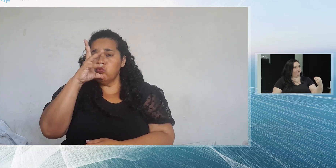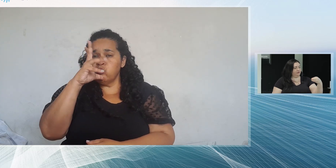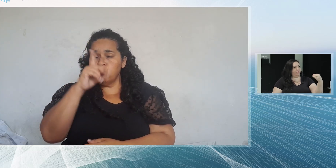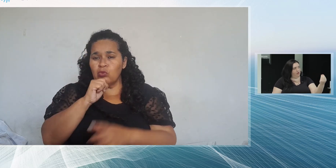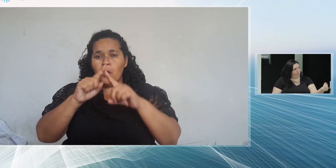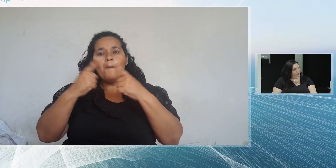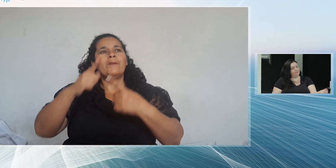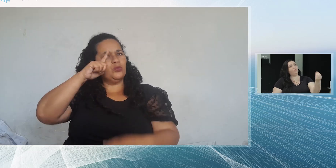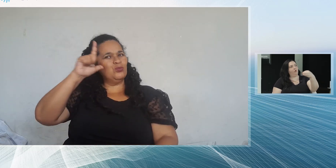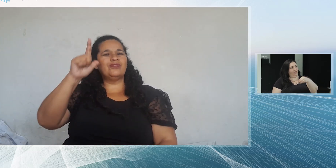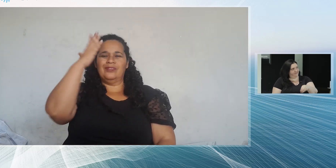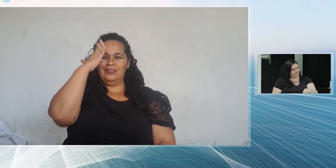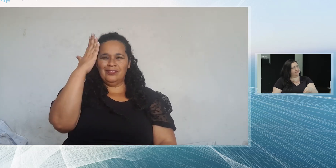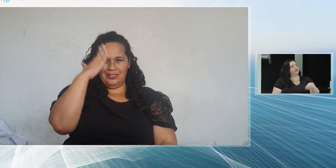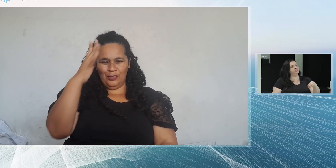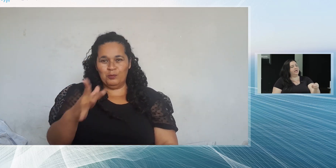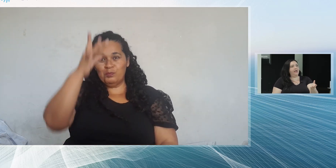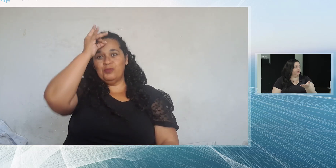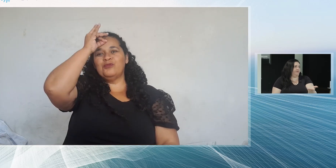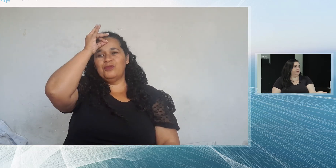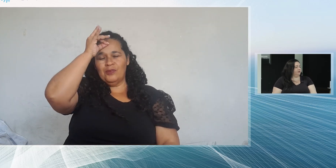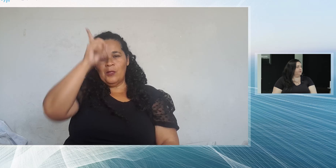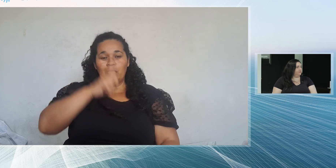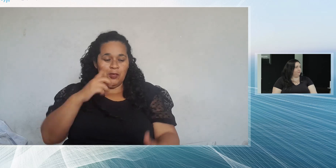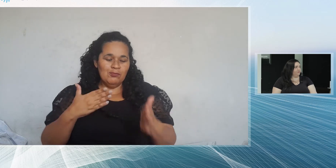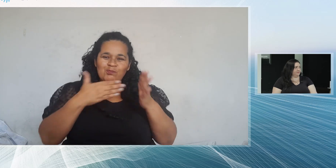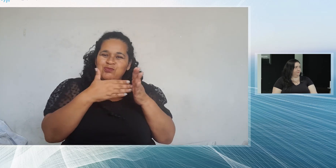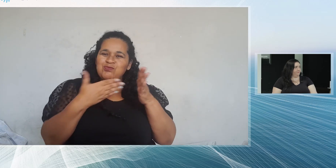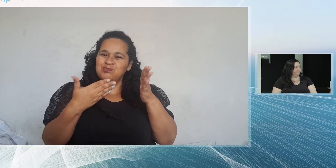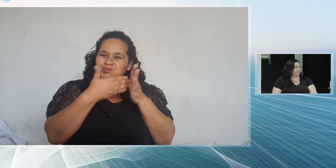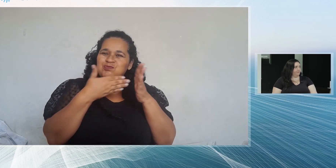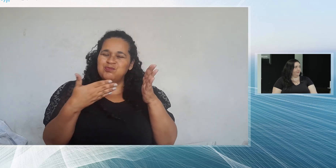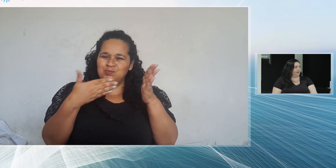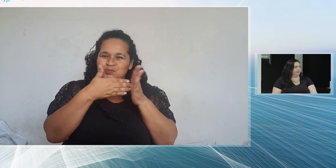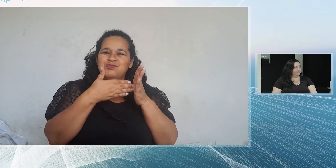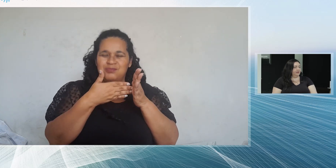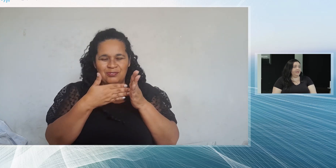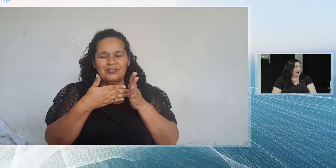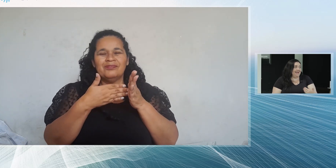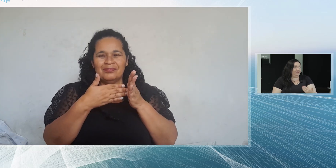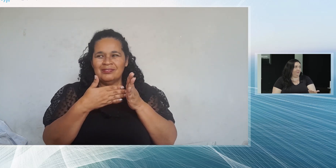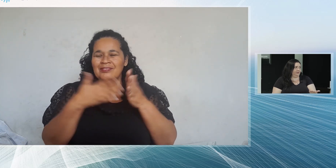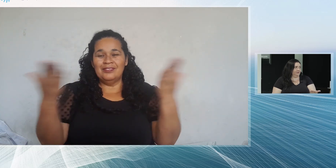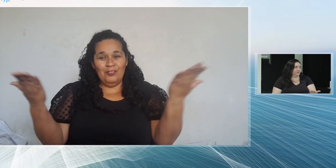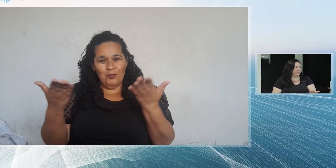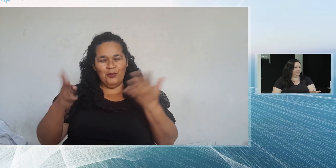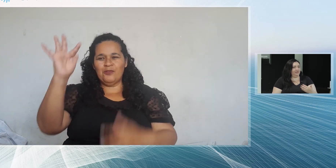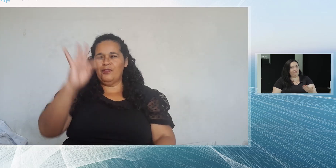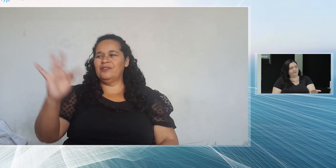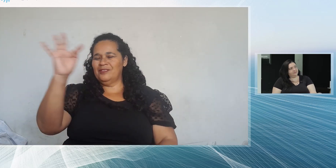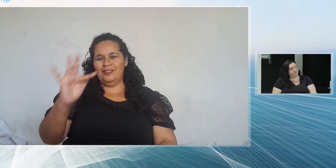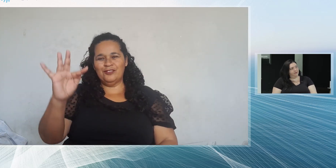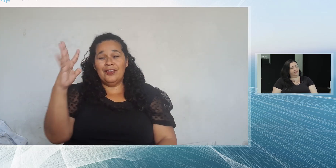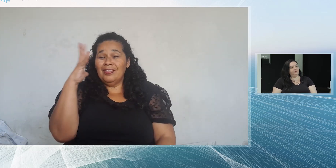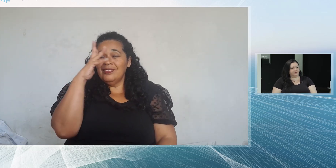entender se de fato qual é o problema e qual é a facilidade, ela de fato talvez não teria uma profissão, né? E para ela era importante, né, ter